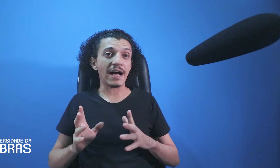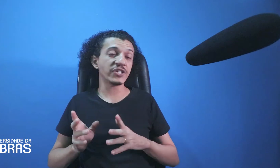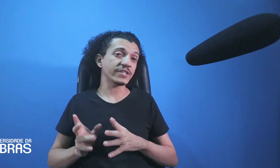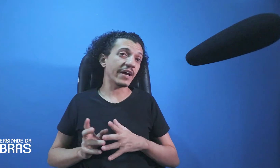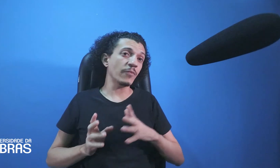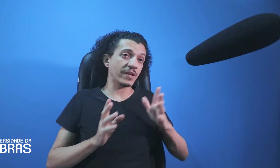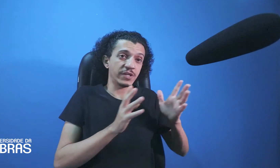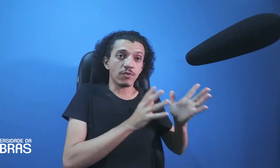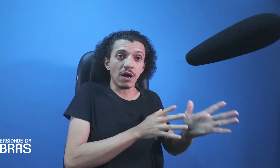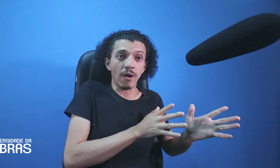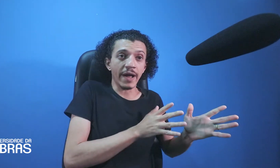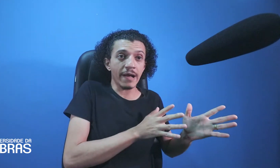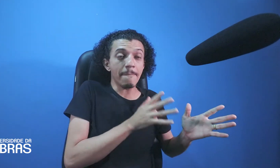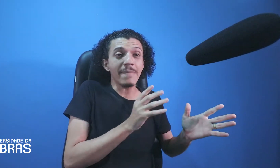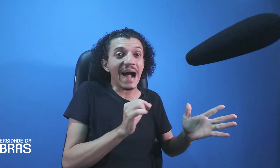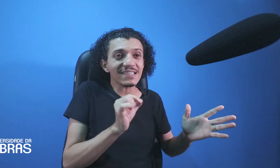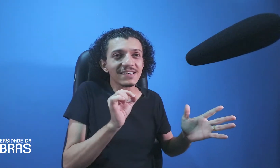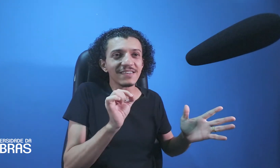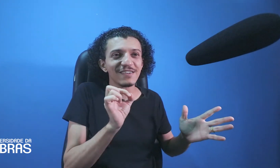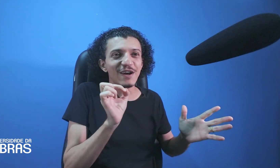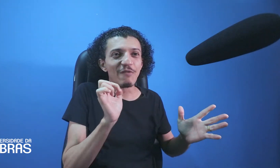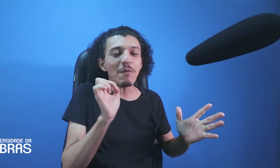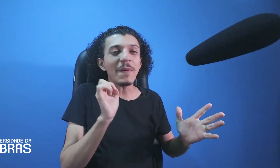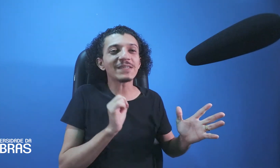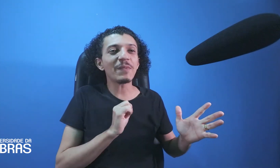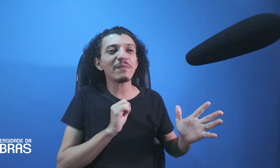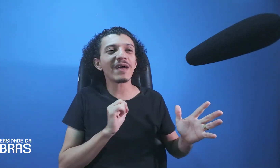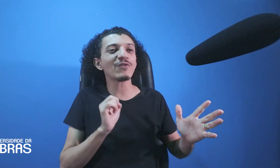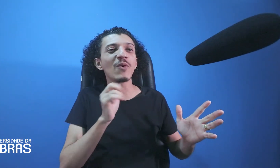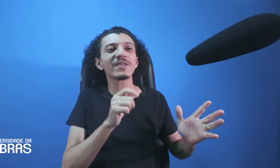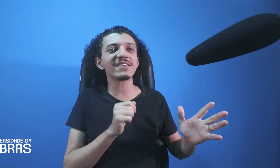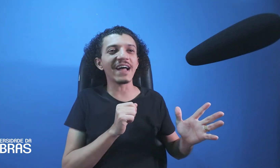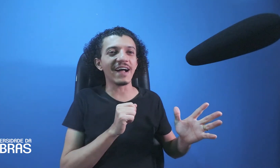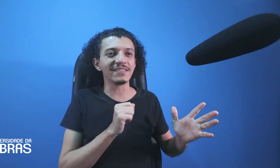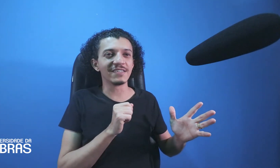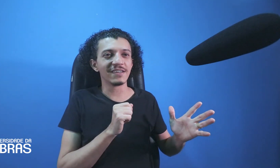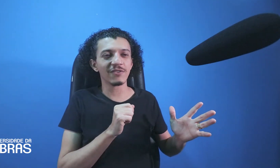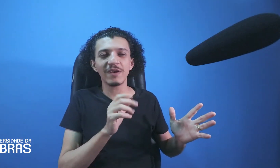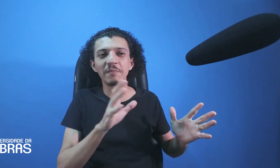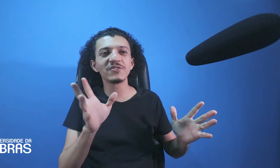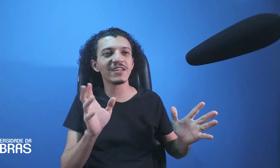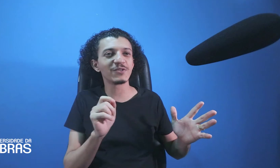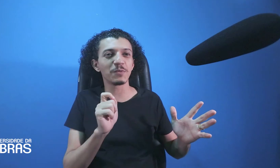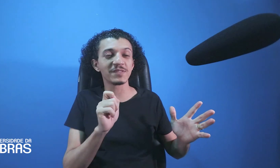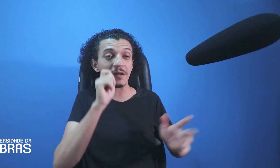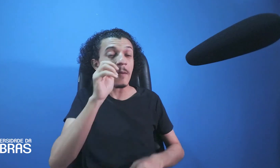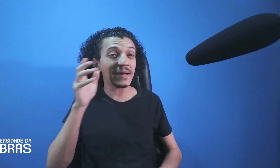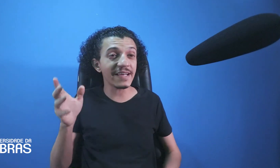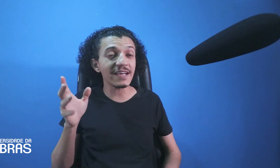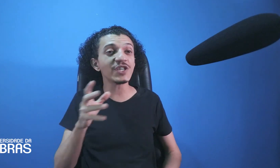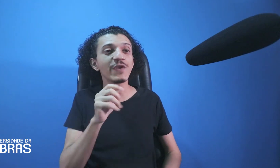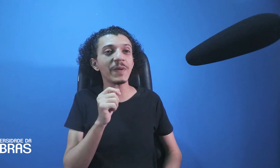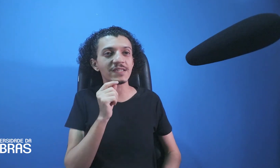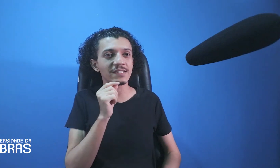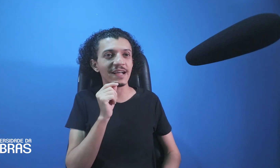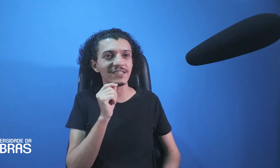gente está indo para Jericoacoara, mas vamos passar primeiro numa outra cidade. Eu não lembro direitinho o nome da cidade. Mas aí a gente foi para essa cidade